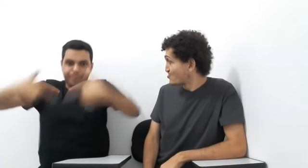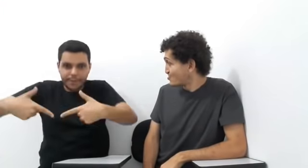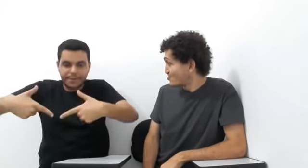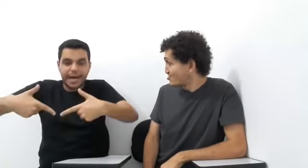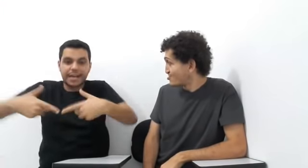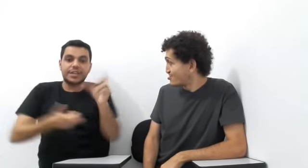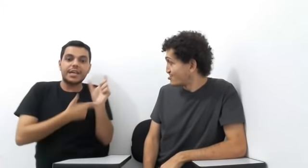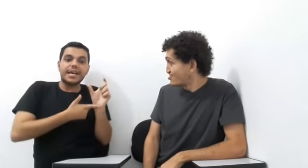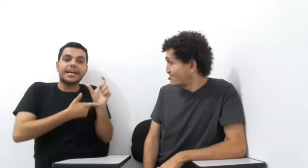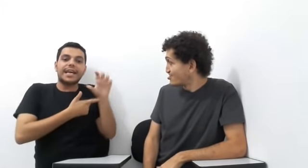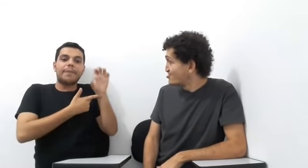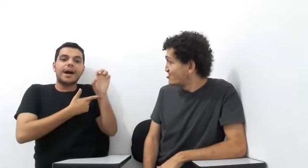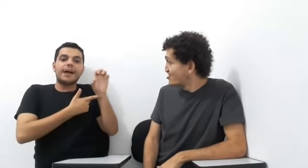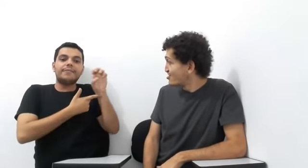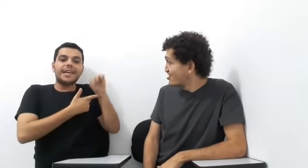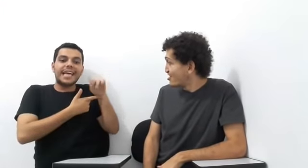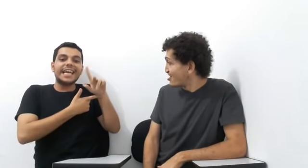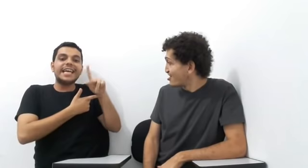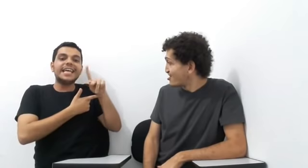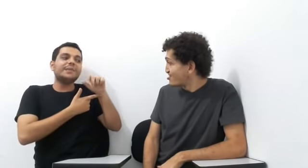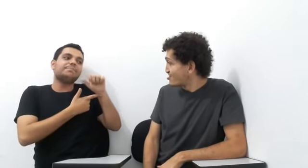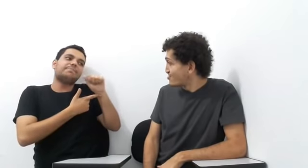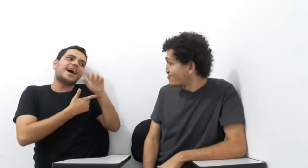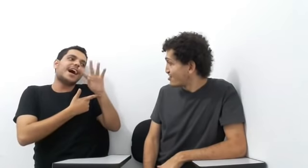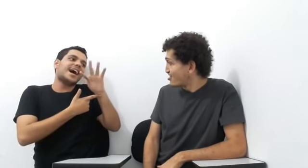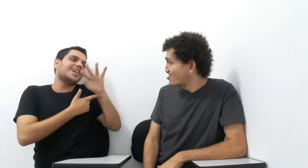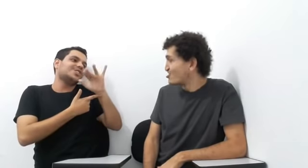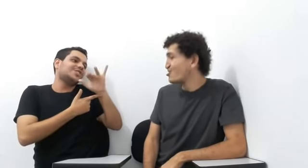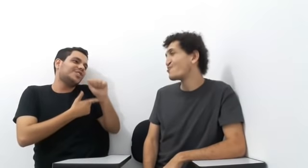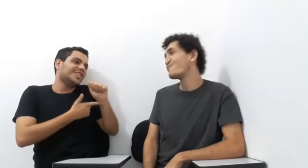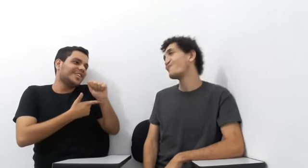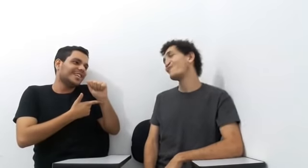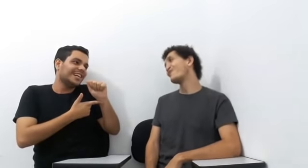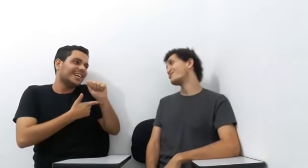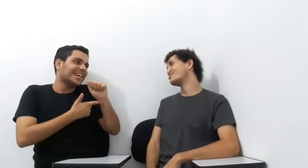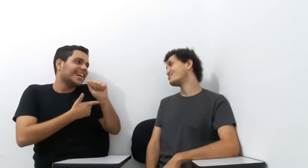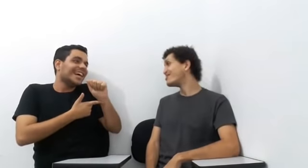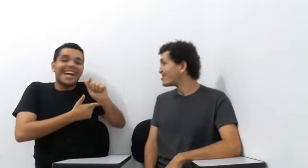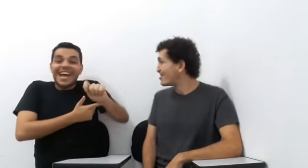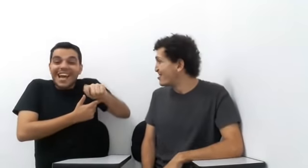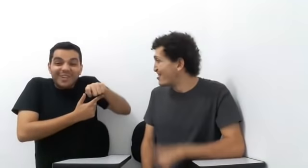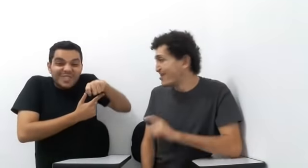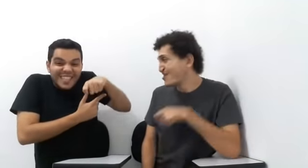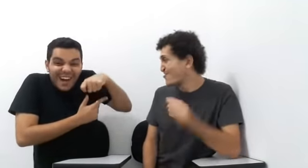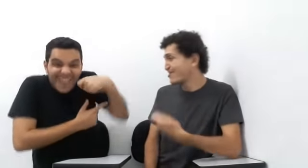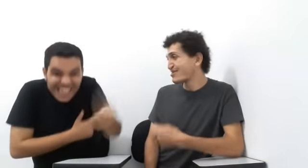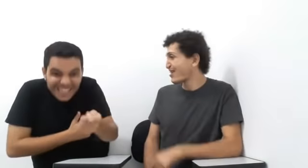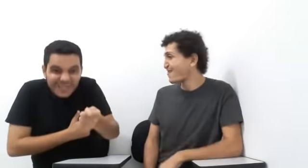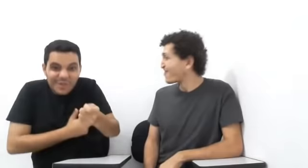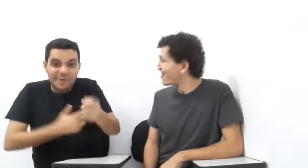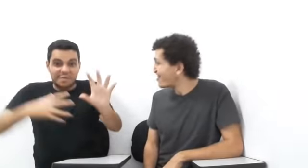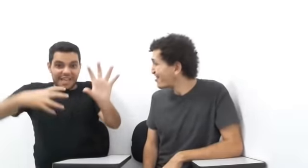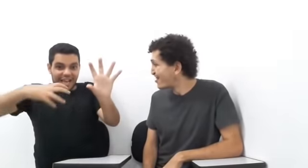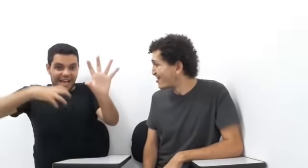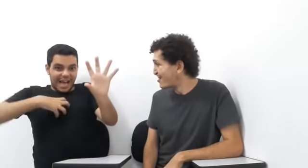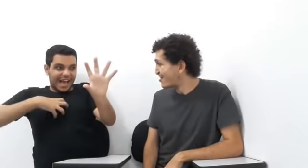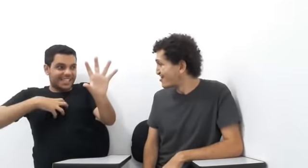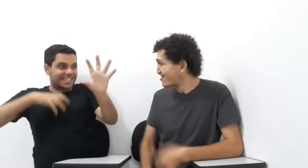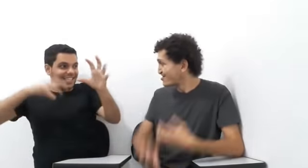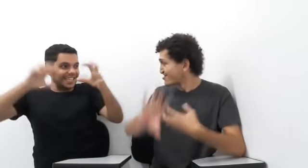em prática, que é a palavra empatia. É um sinal lindo. Assim